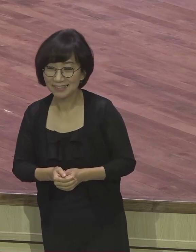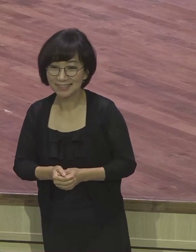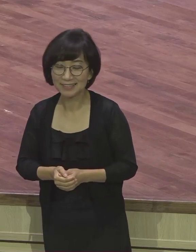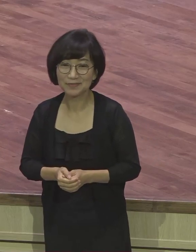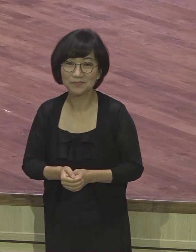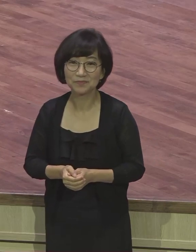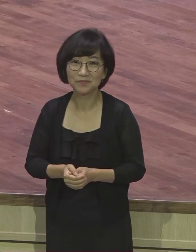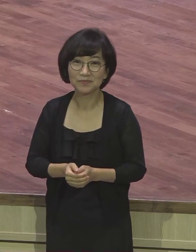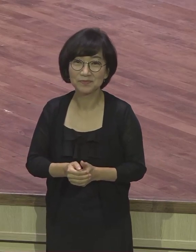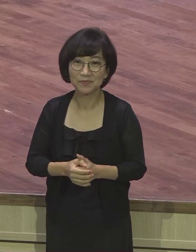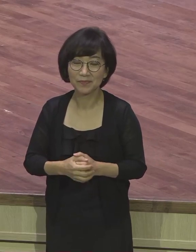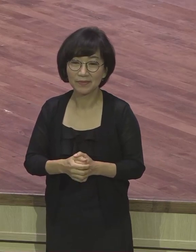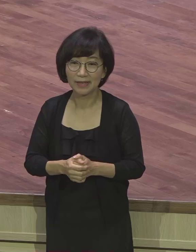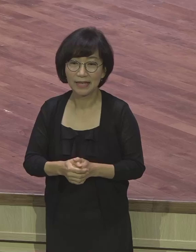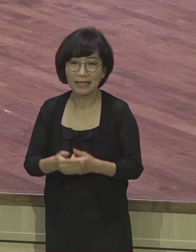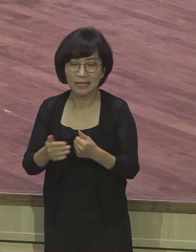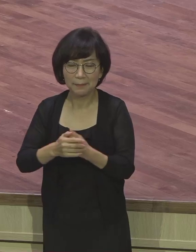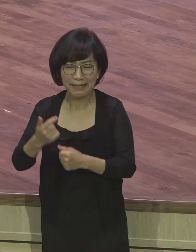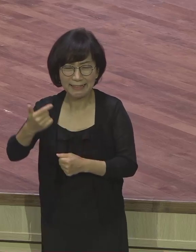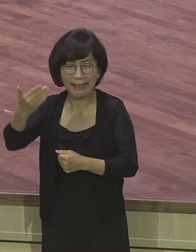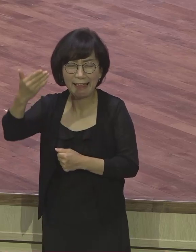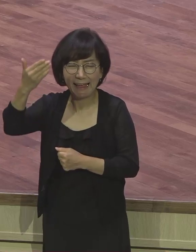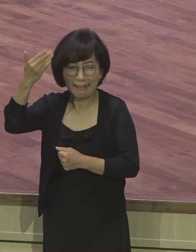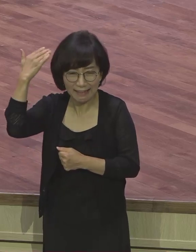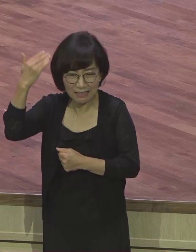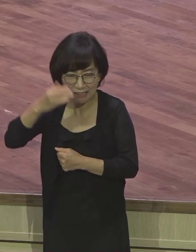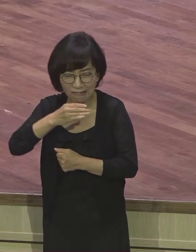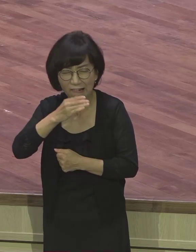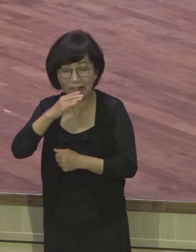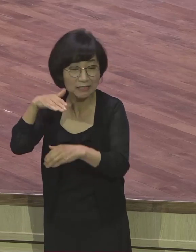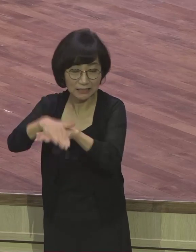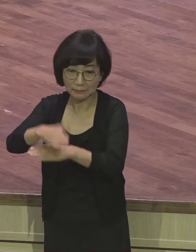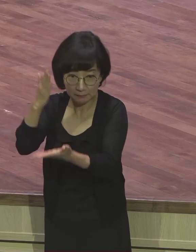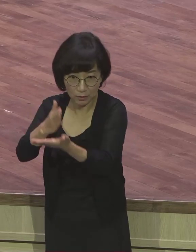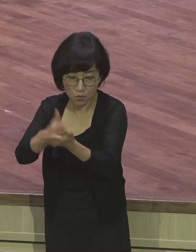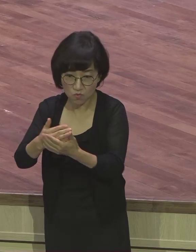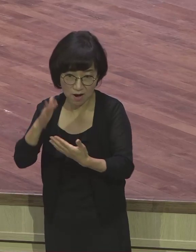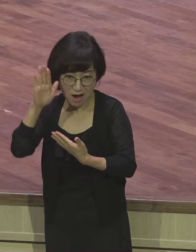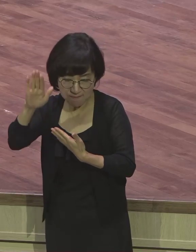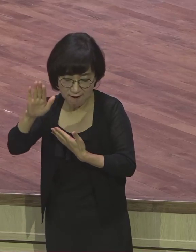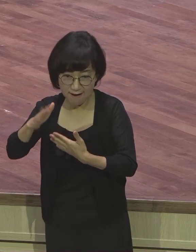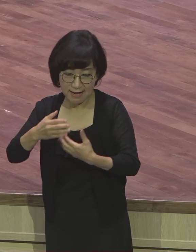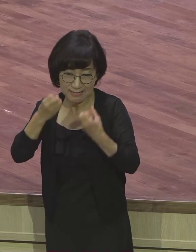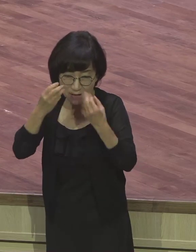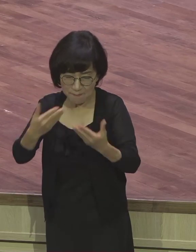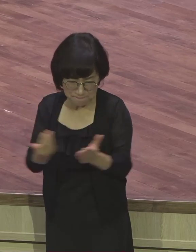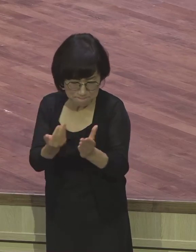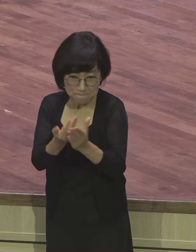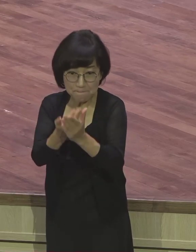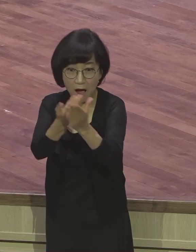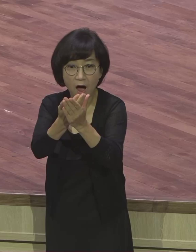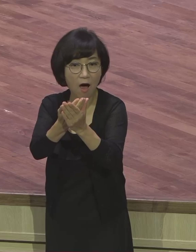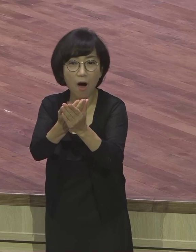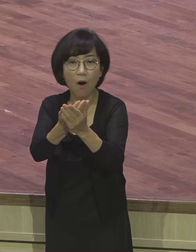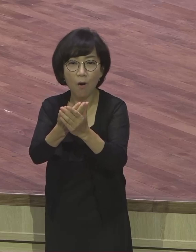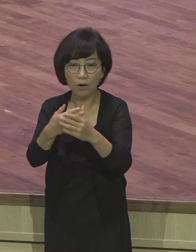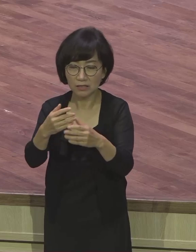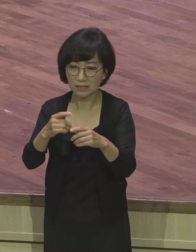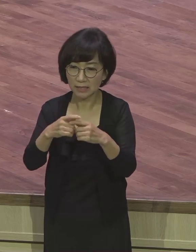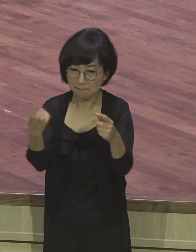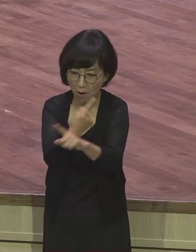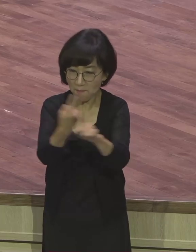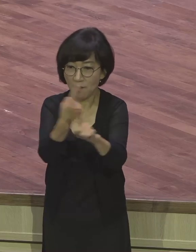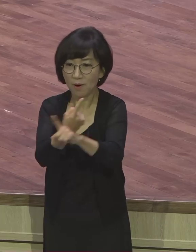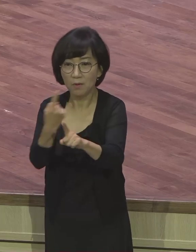그래서 이 교회를 아날로그를 이제는 디지털로 확 바꾸는 그런 우리 교회 지금 40대 미래